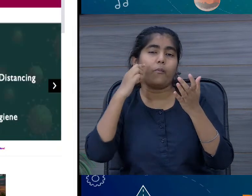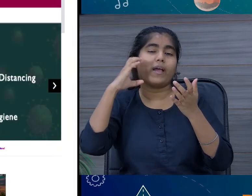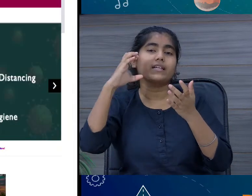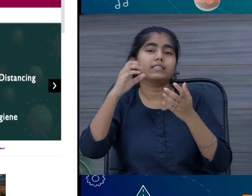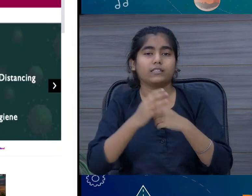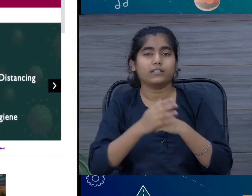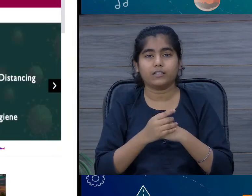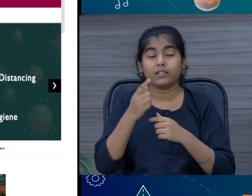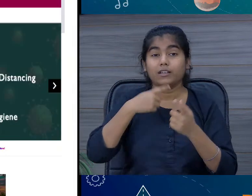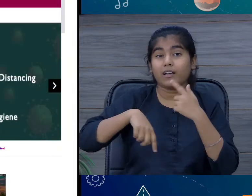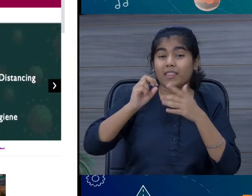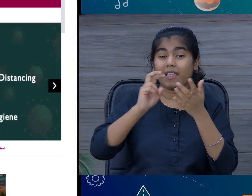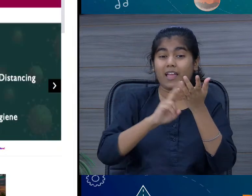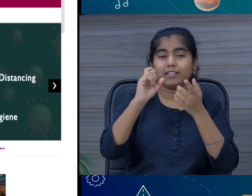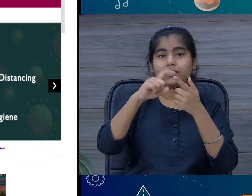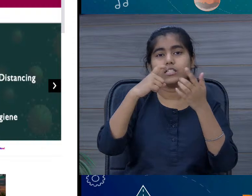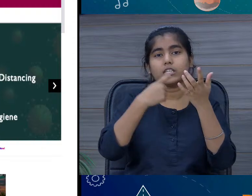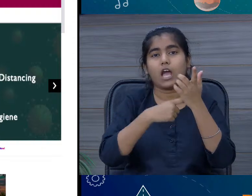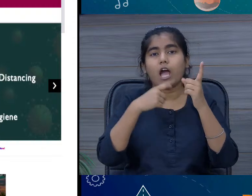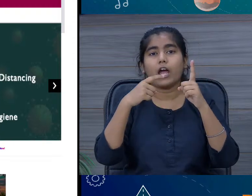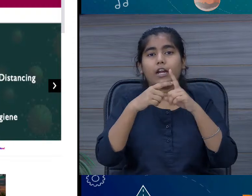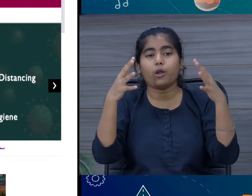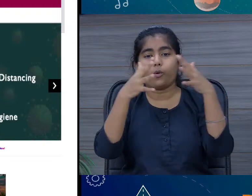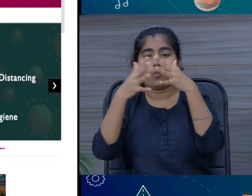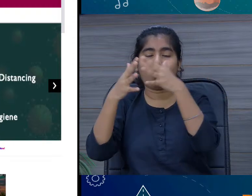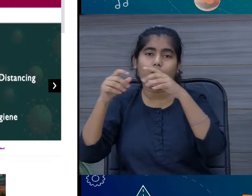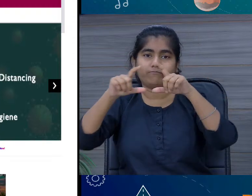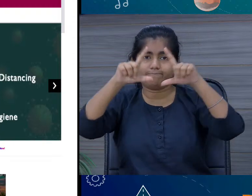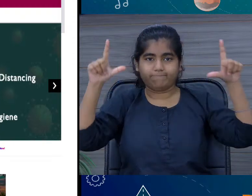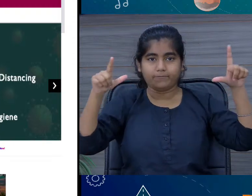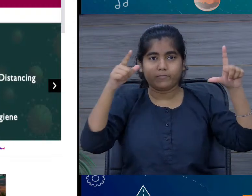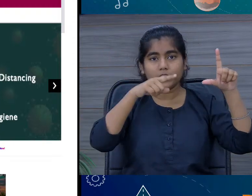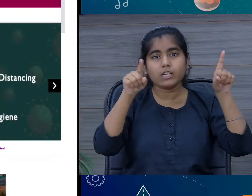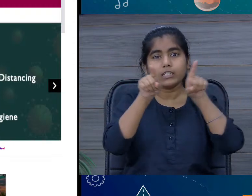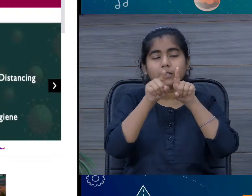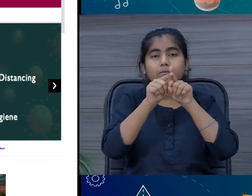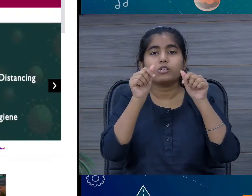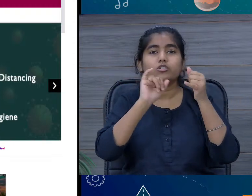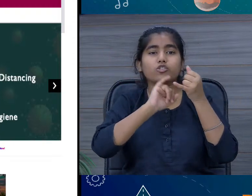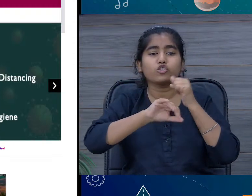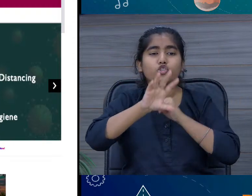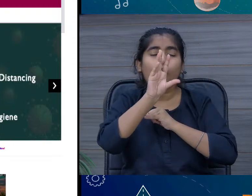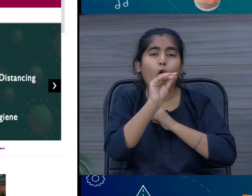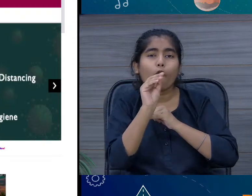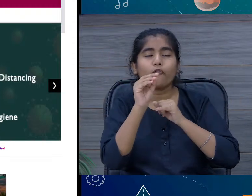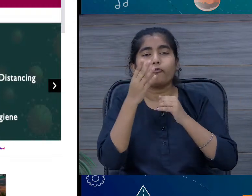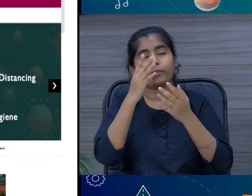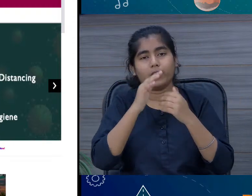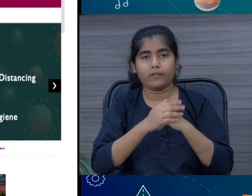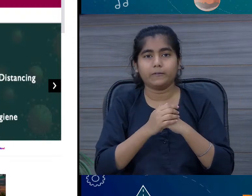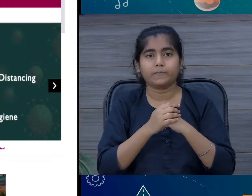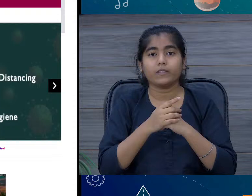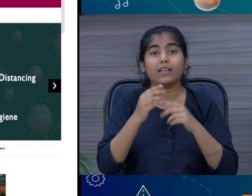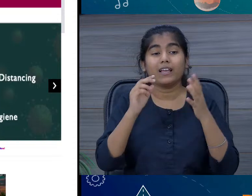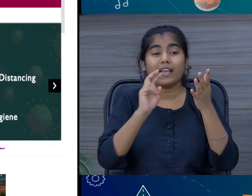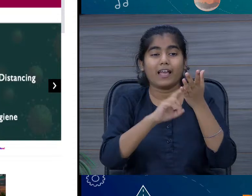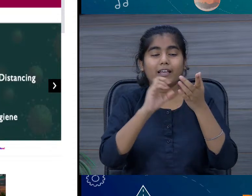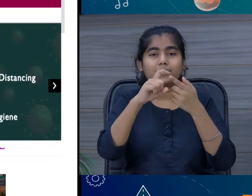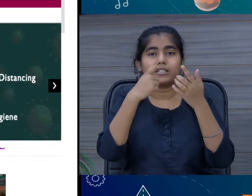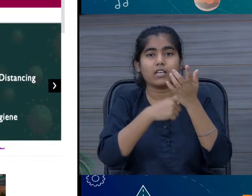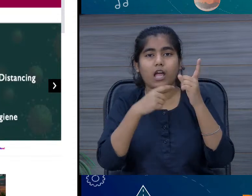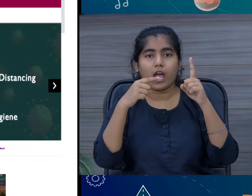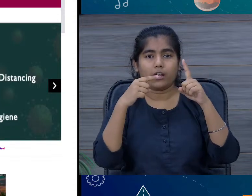ये हमारी NCERT की ही वेबसाइट है, इसी वेबसाइट पर ये सॉफ्ट कॉपी में अवेलेबल है। आप NCERT की वेबसाइट टाइप